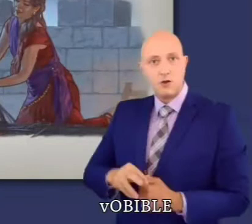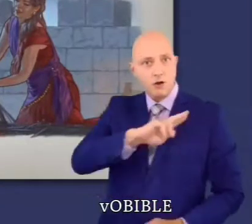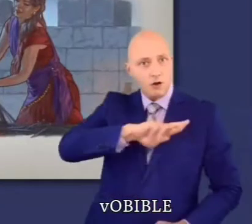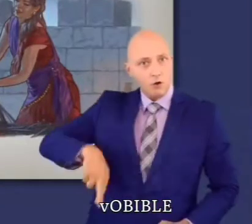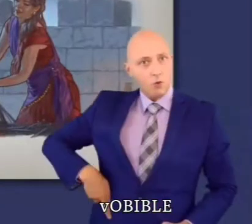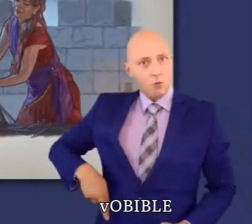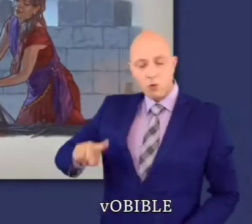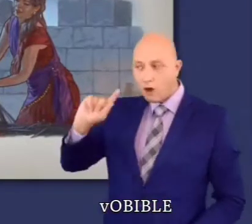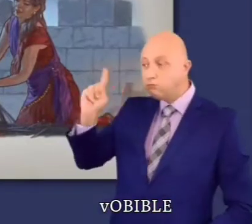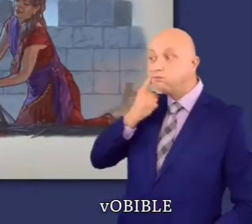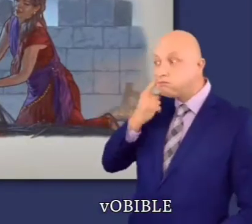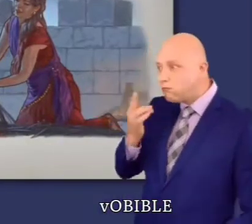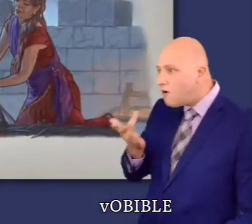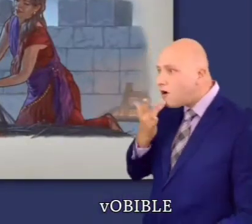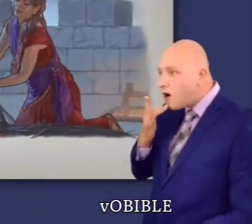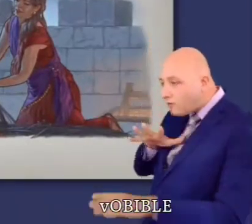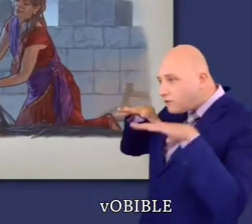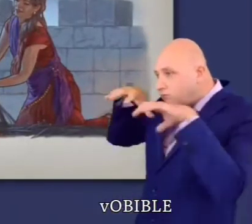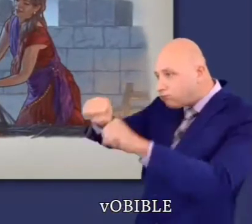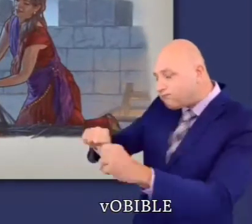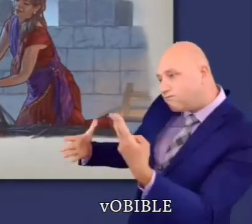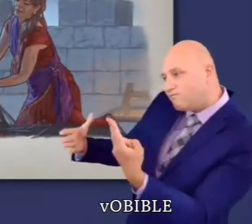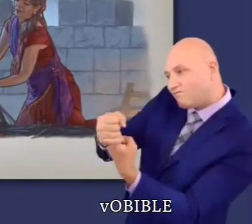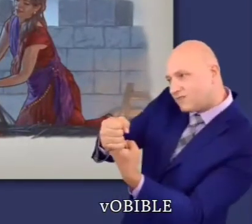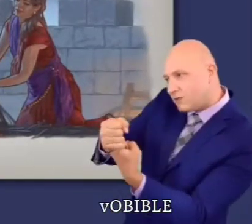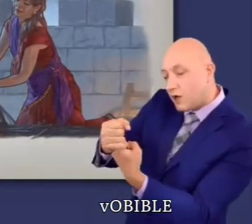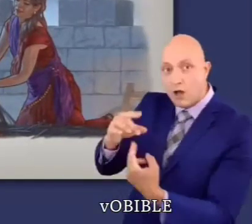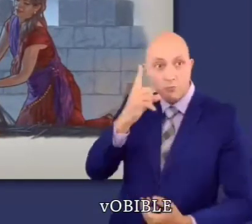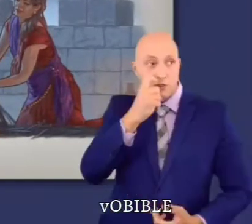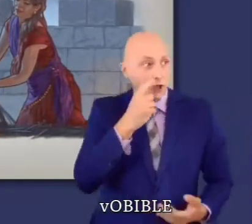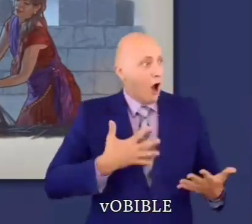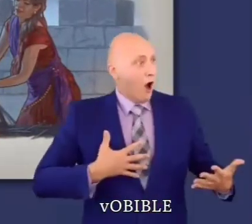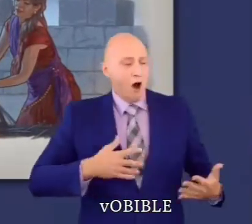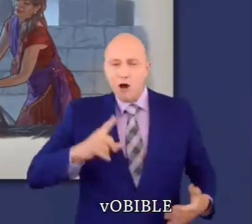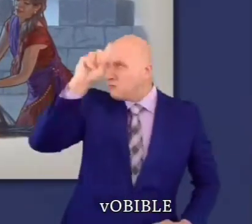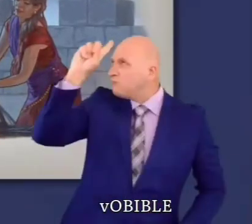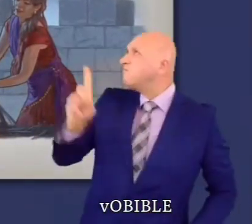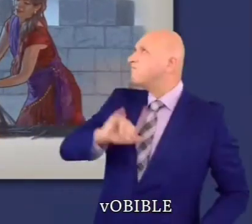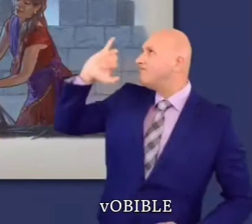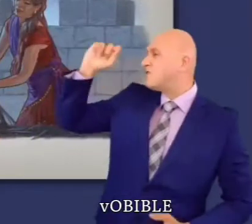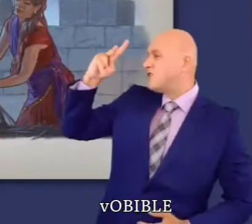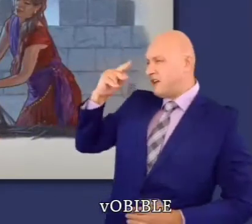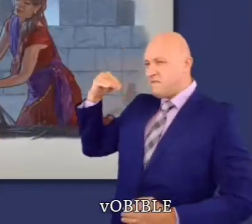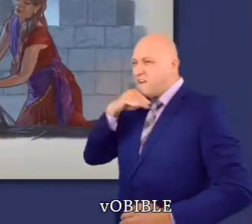à traverser le Jourdain et Josué envoie 2 espions à Jéricho.